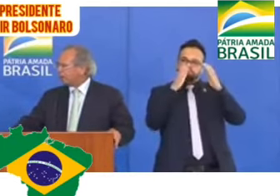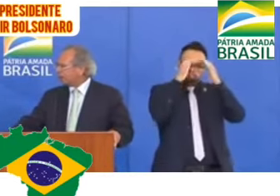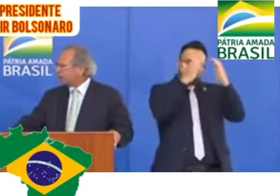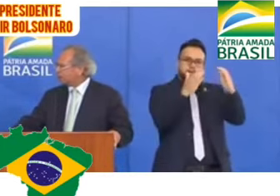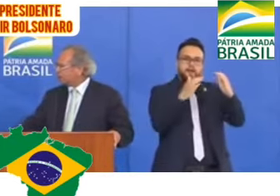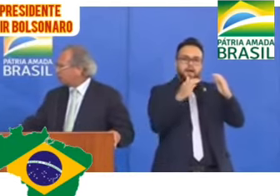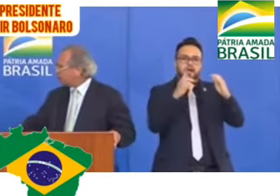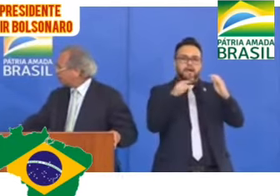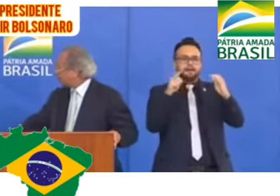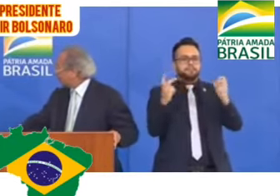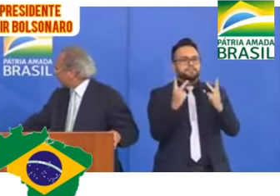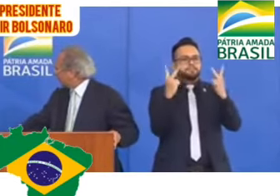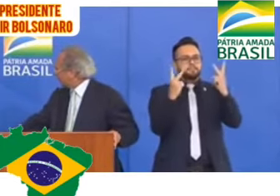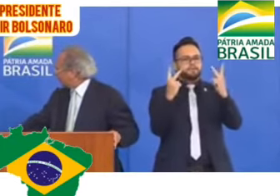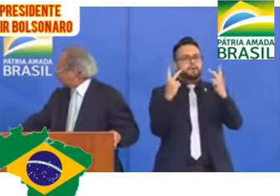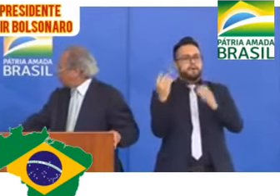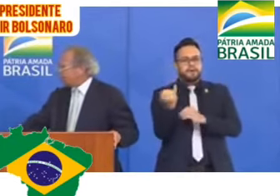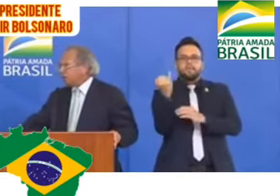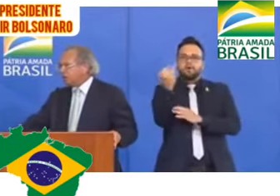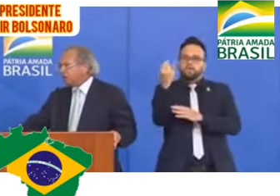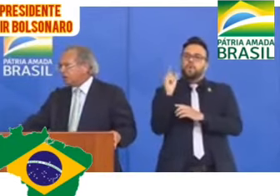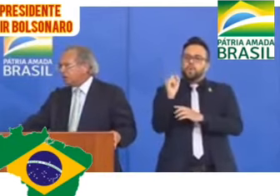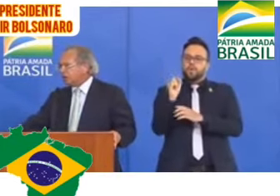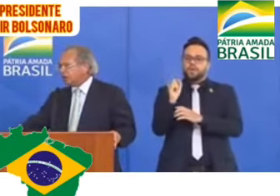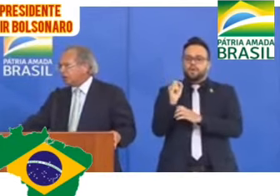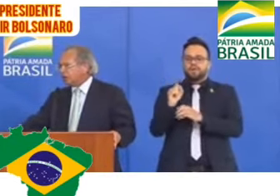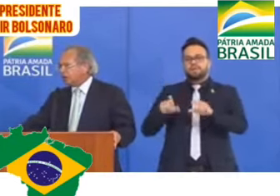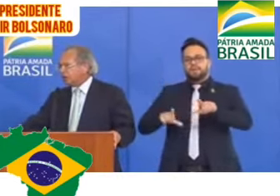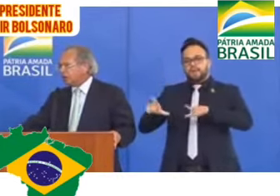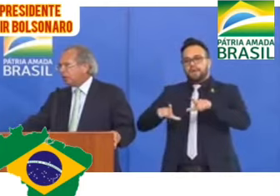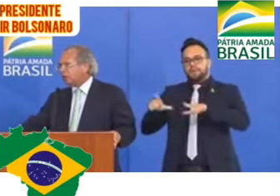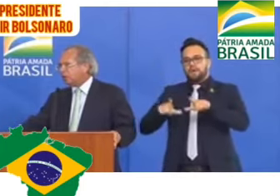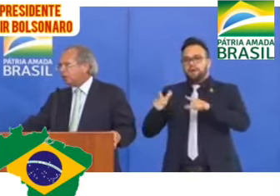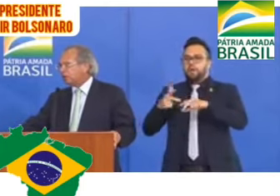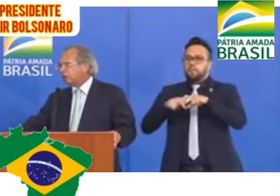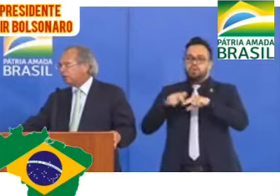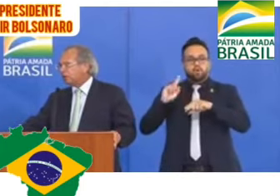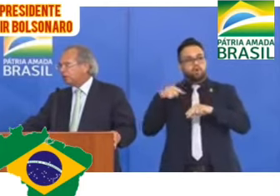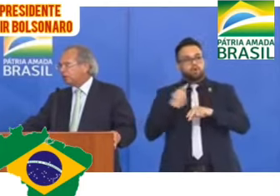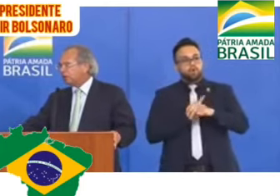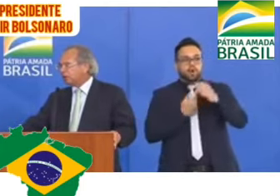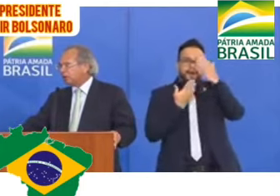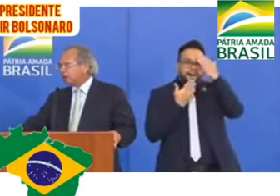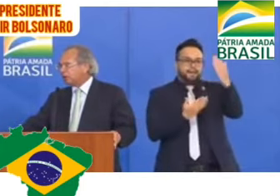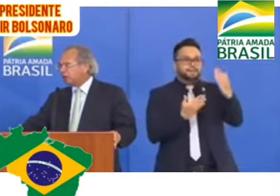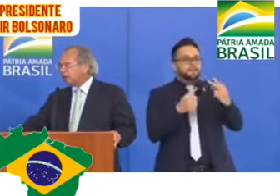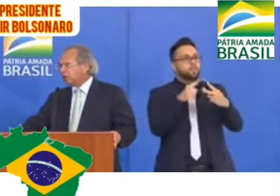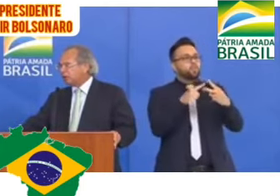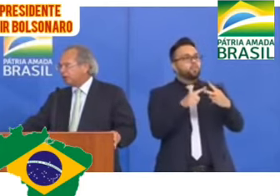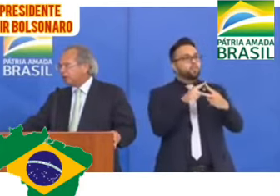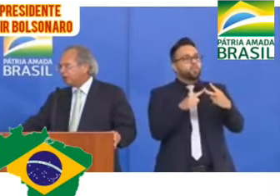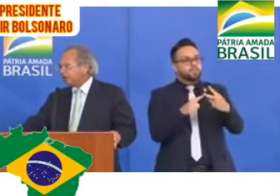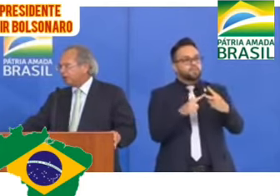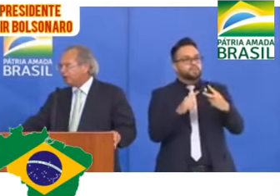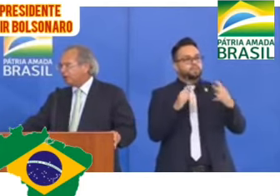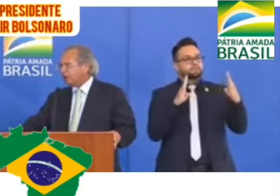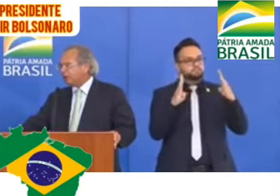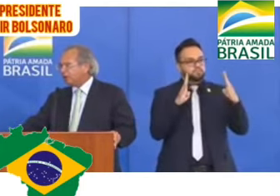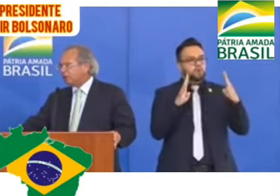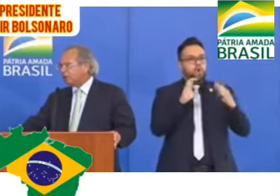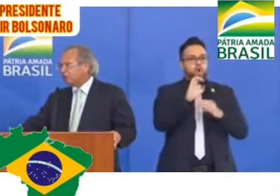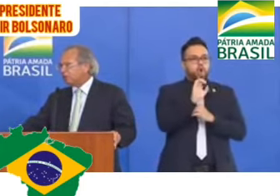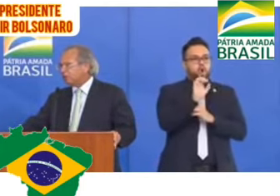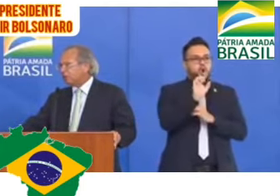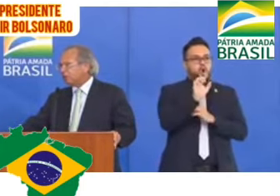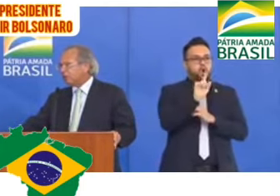têm compensado o nosso trabalho. Nós estamos atravessando as duas ondas. A primeira onda,